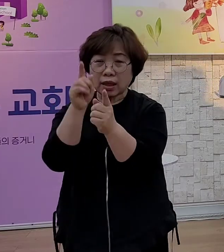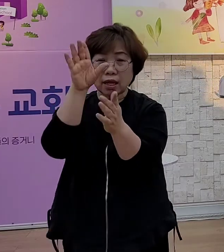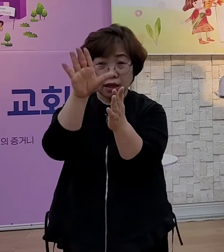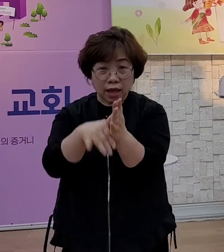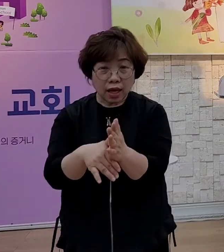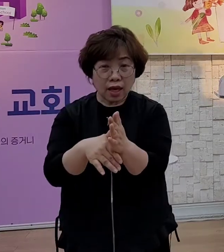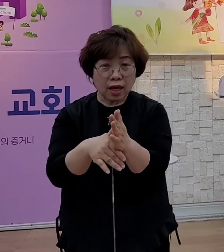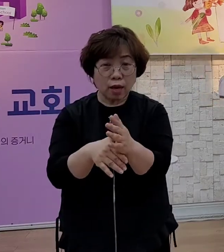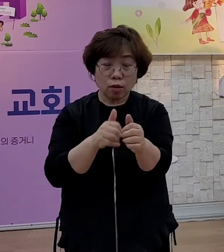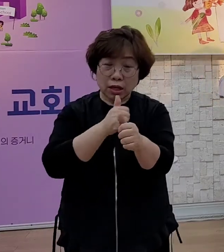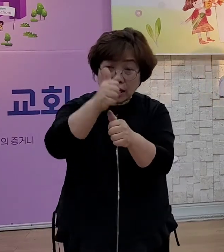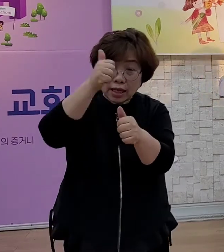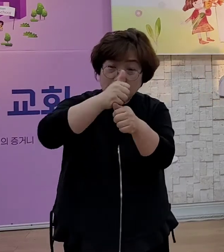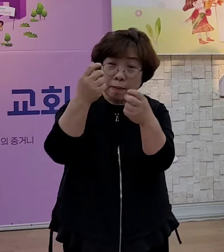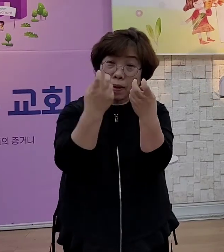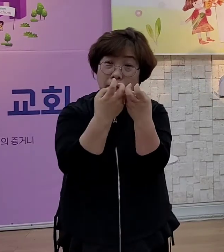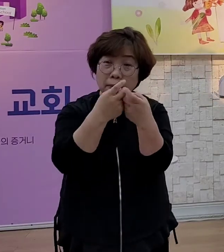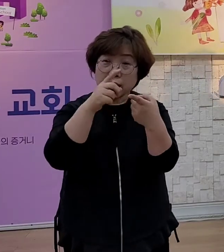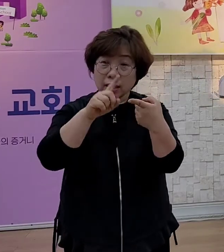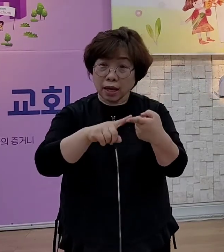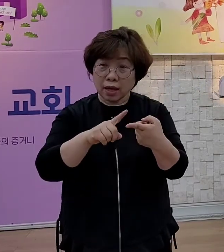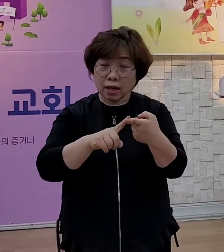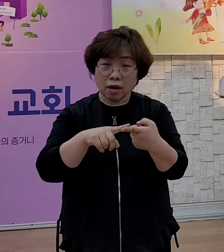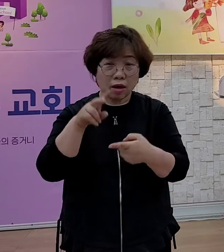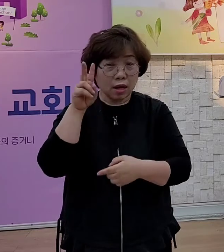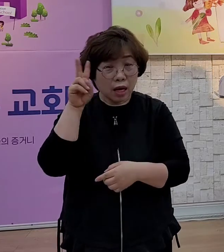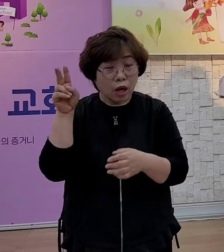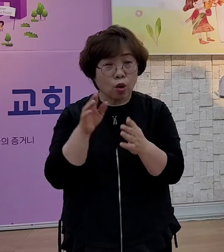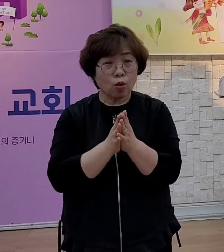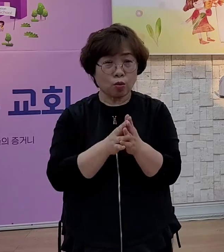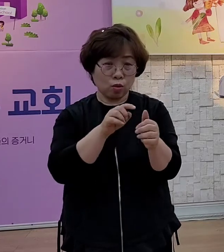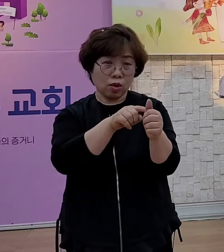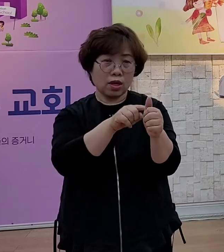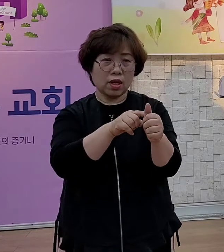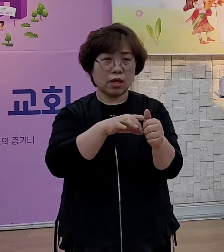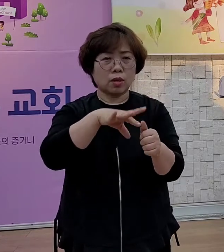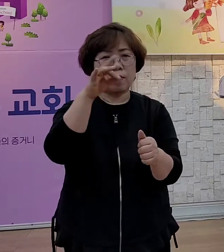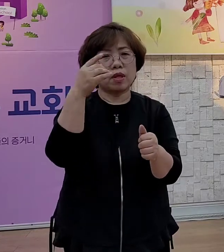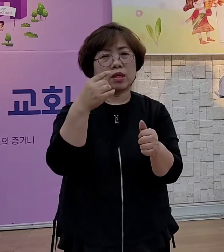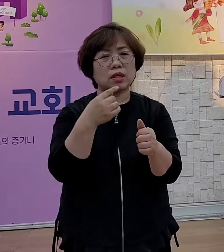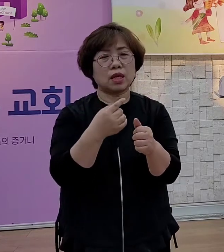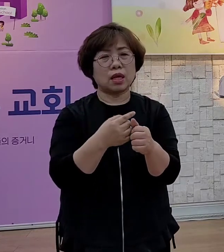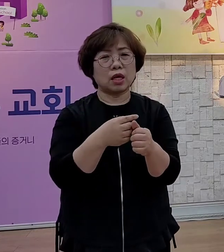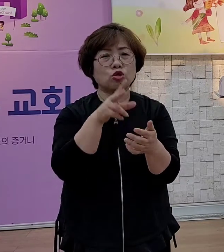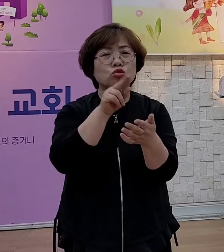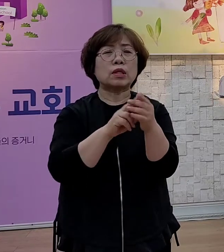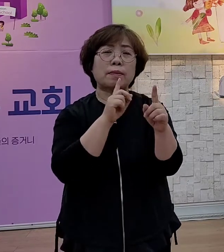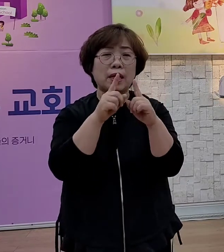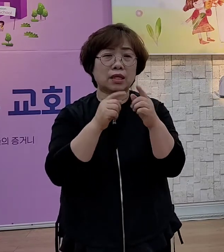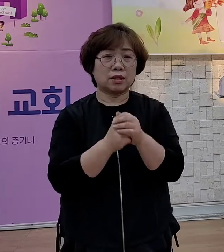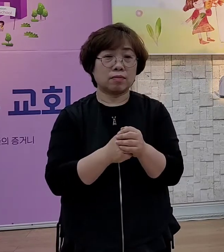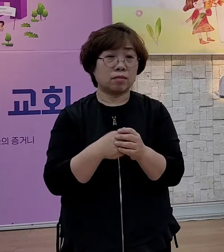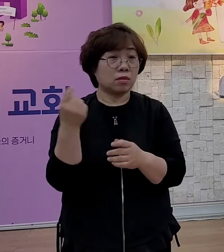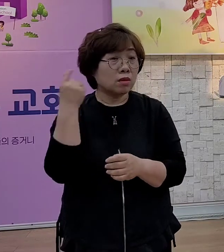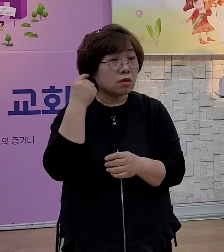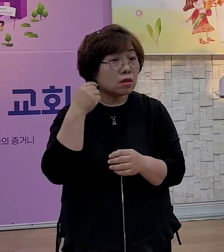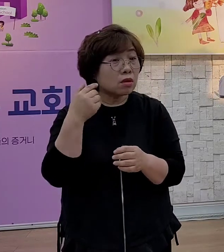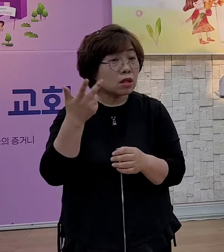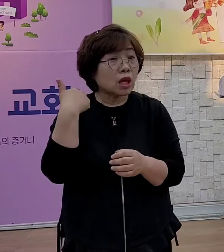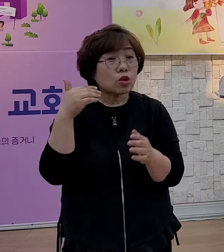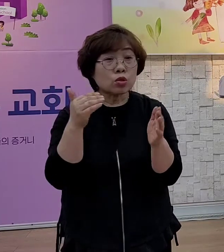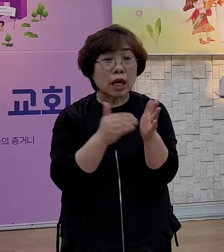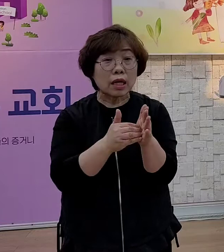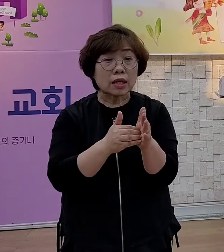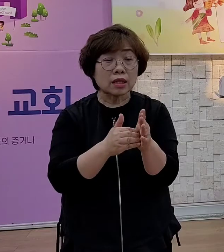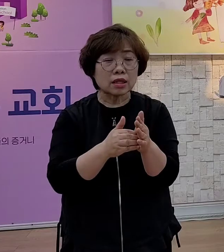인내하라. 이게 이 시험에 대한 야고보의 첫 번째 메시지 아니었습니까? 자, 이제부터 이어지는 두 번째 메시지는 뭐냐면,